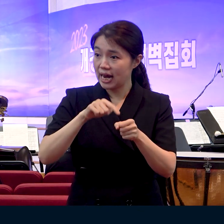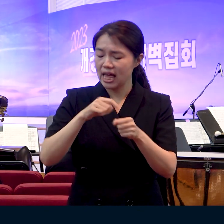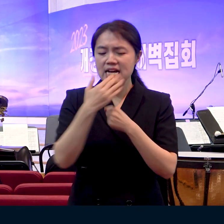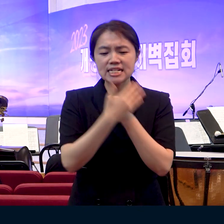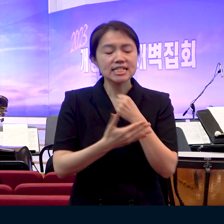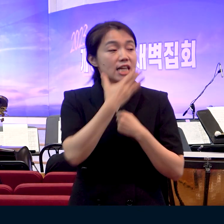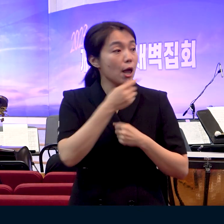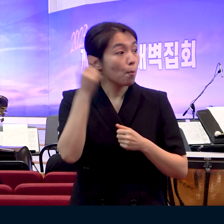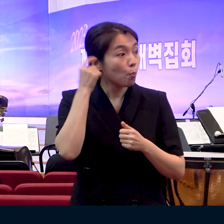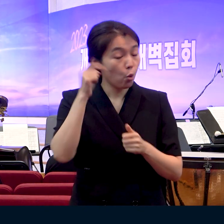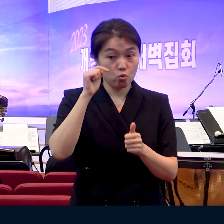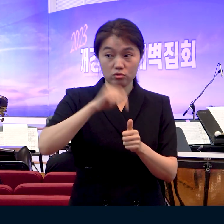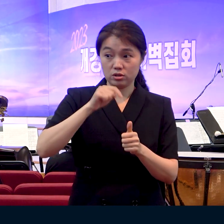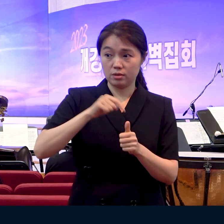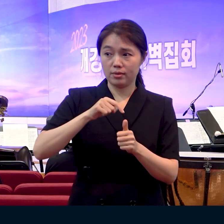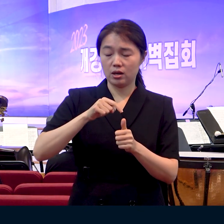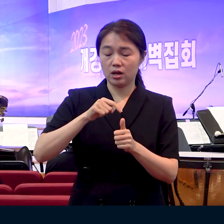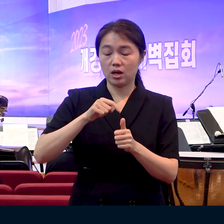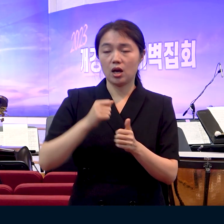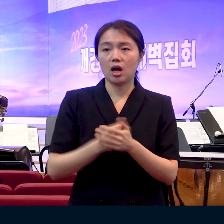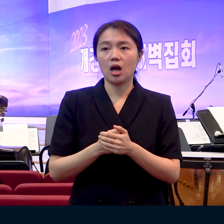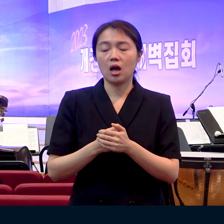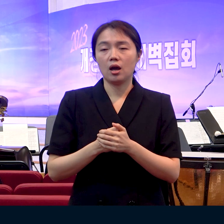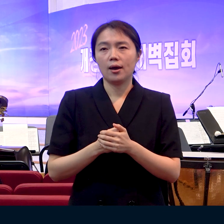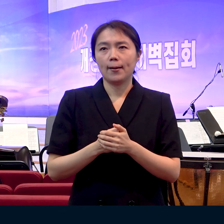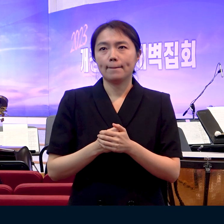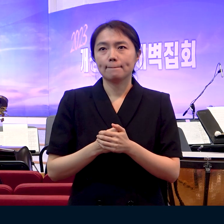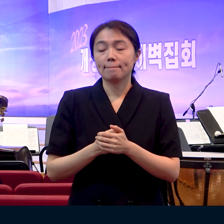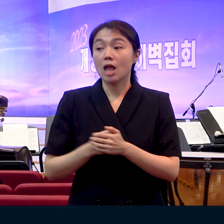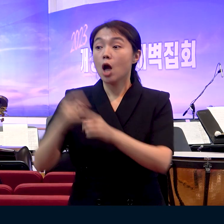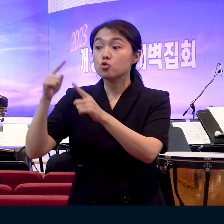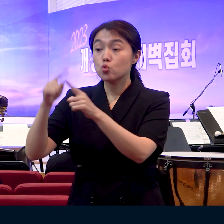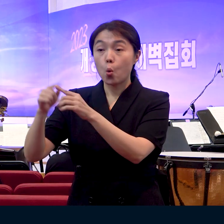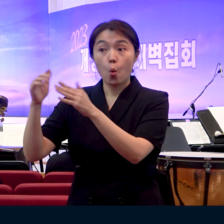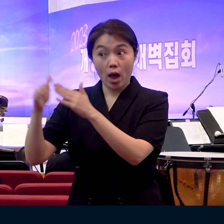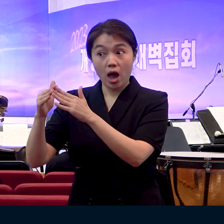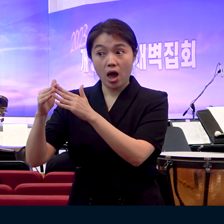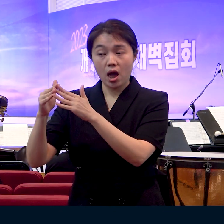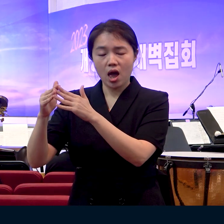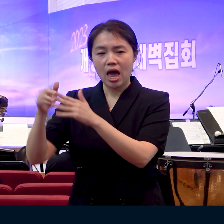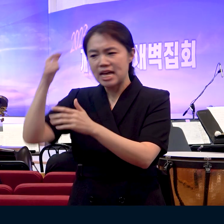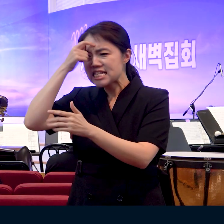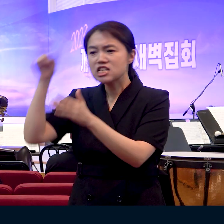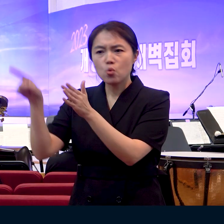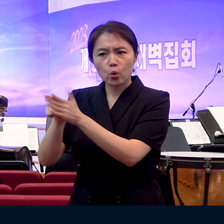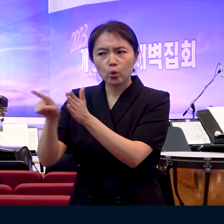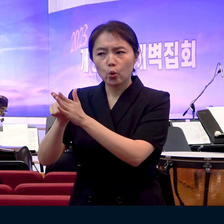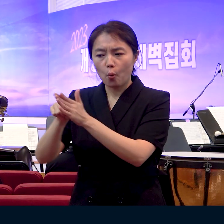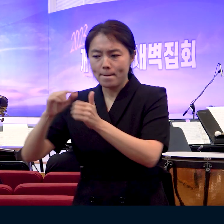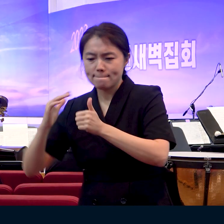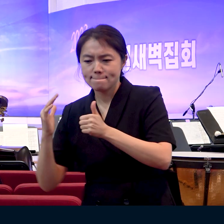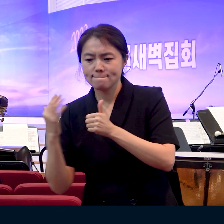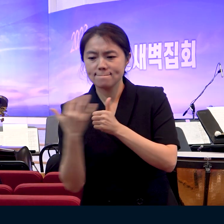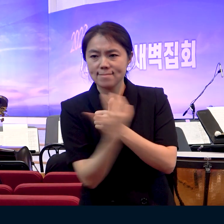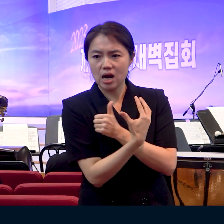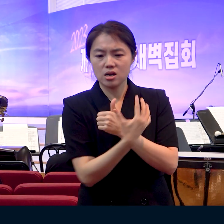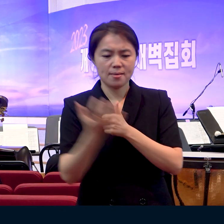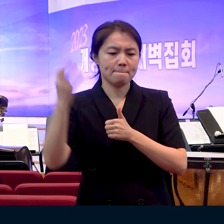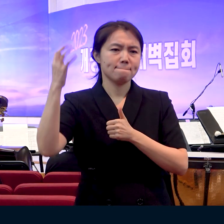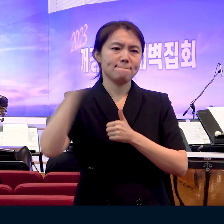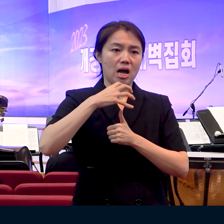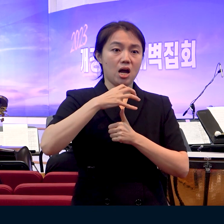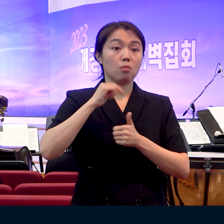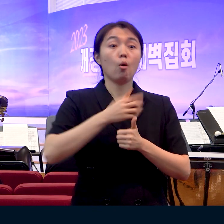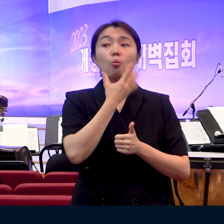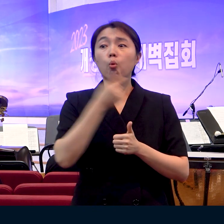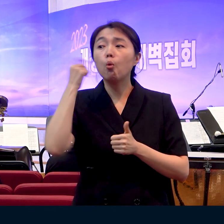은혜의 복음이 놀랍게도 다른 것이 아니라 교회라고 하는, 기독교라고 하는 그 울타리에 갇혀버리는